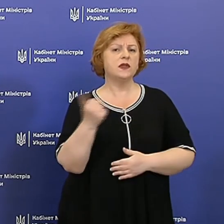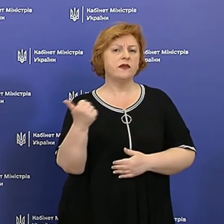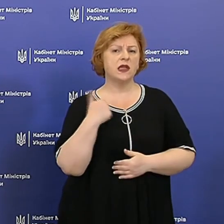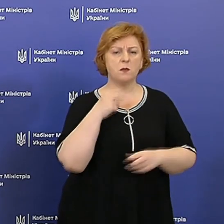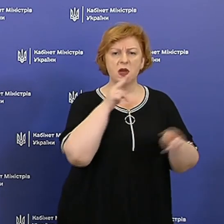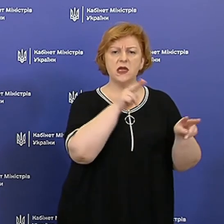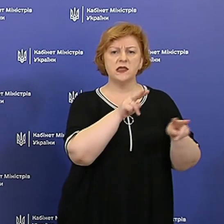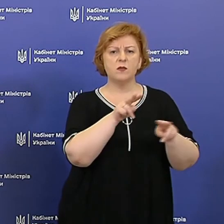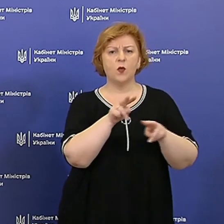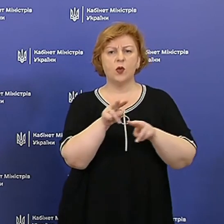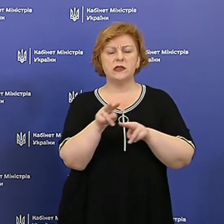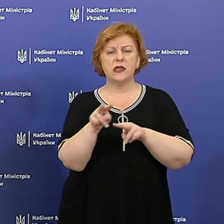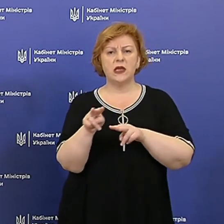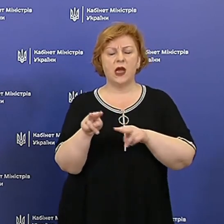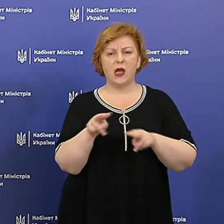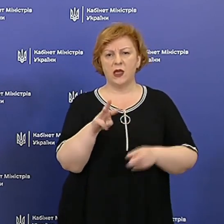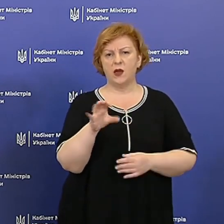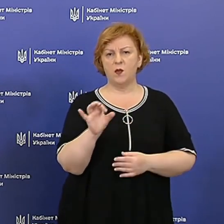ми спостерігаємо